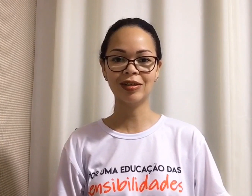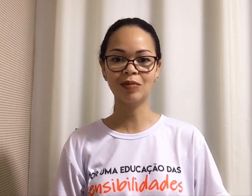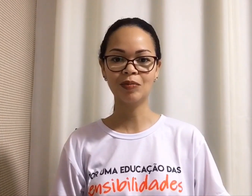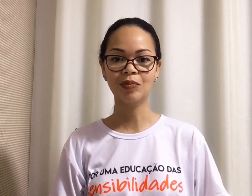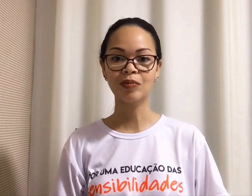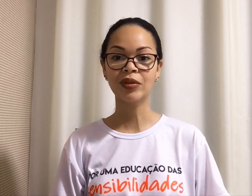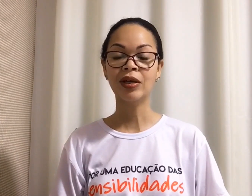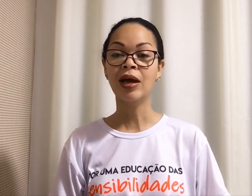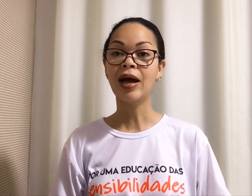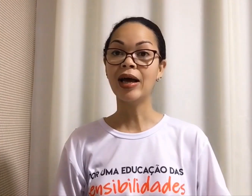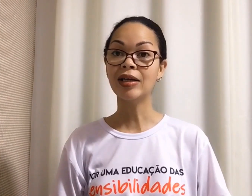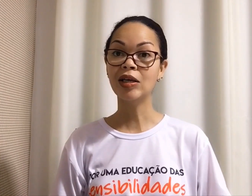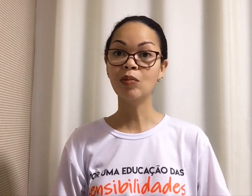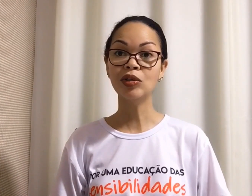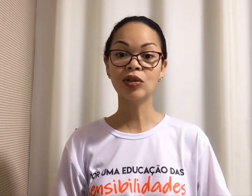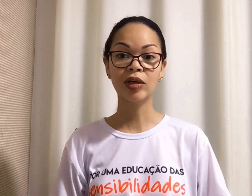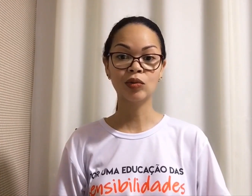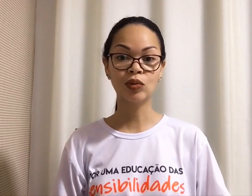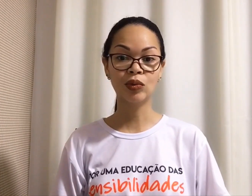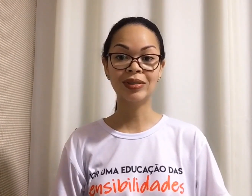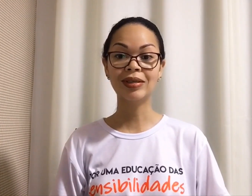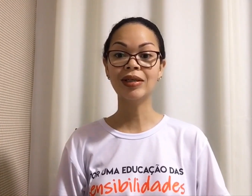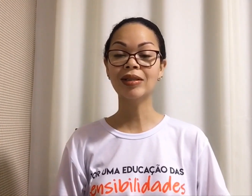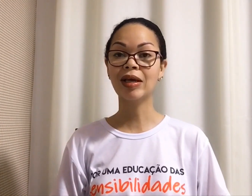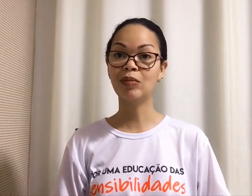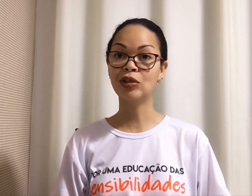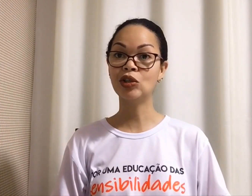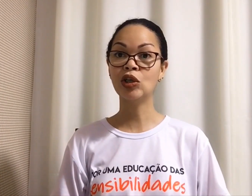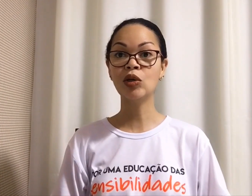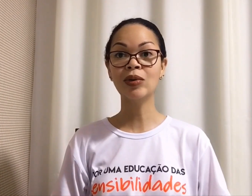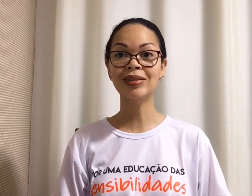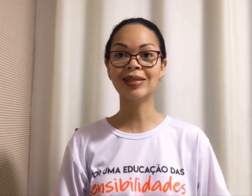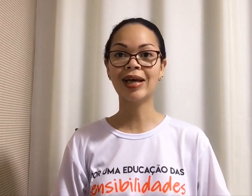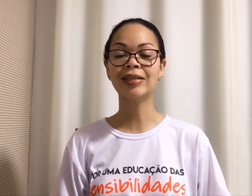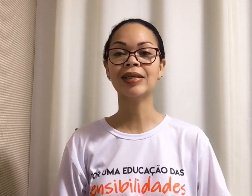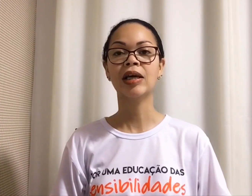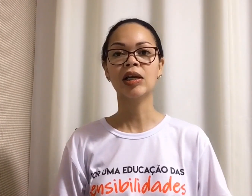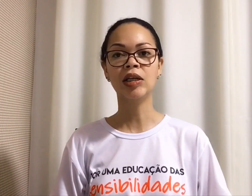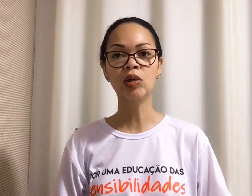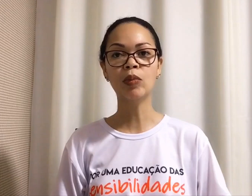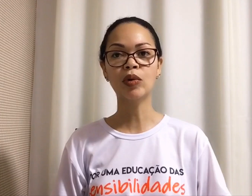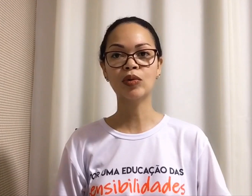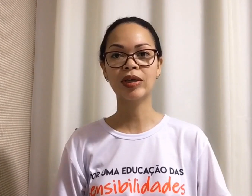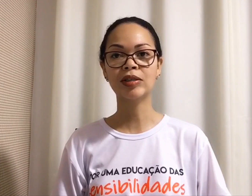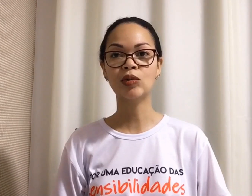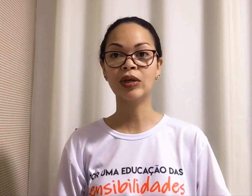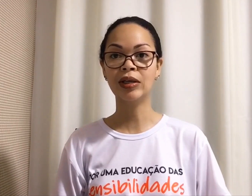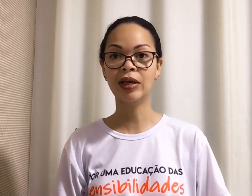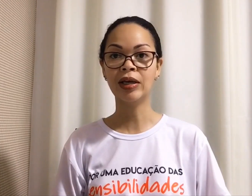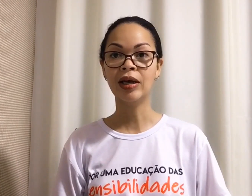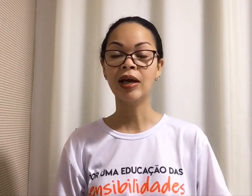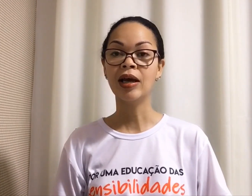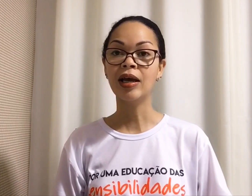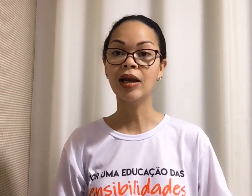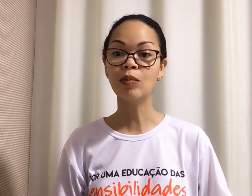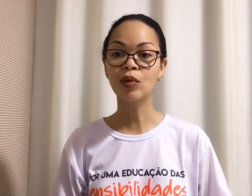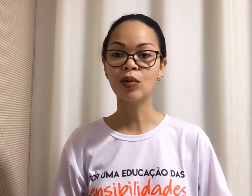avancem? A equipe de tradutores e intérpretes de língua de sinais, língua portuguesa do CRIE,